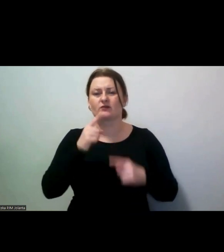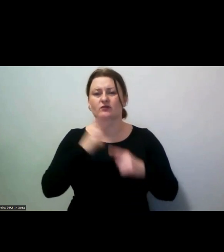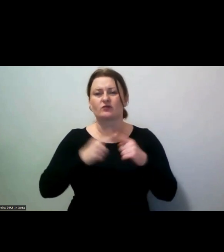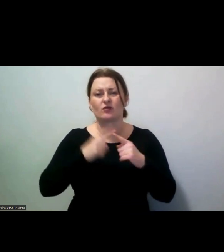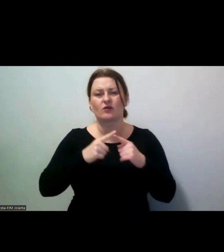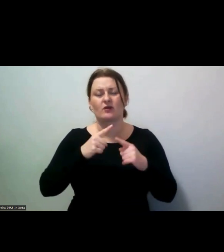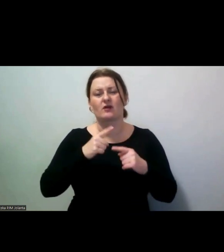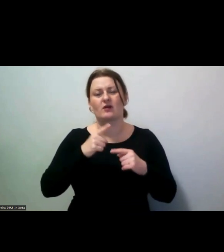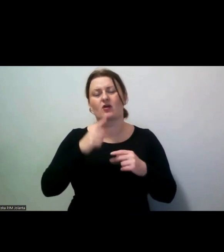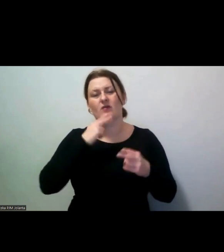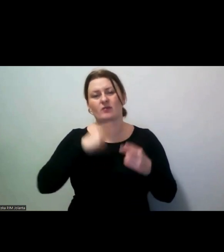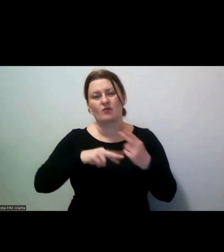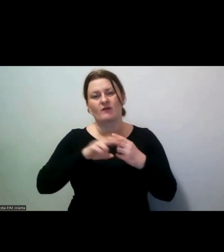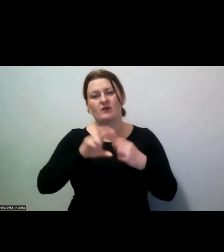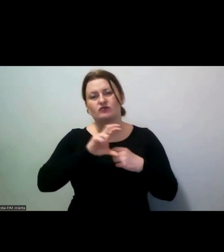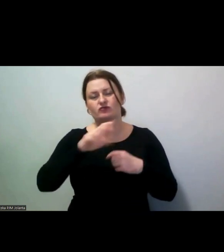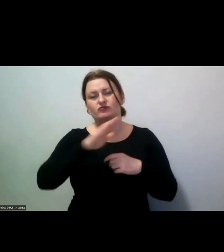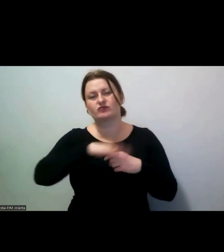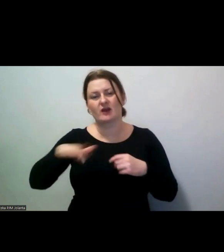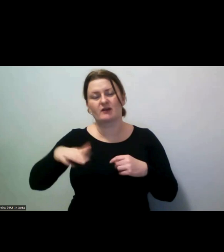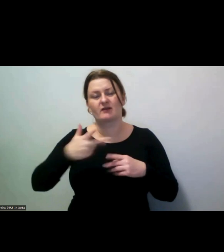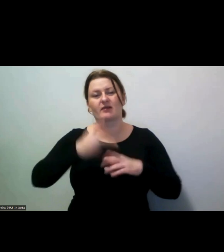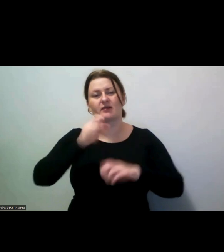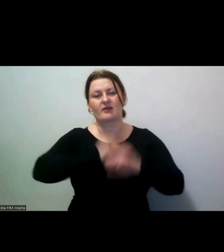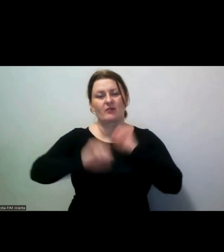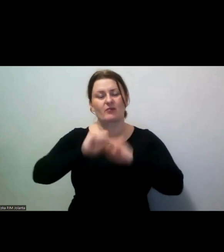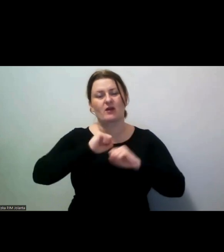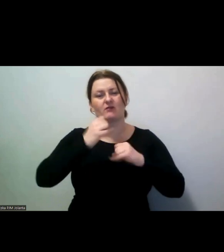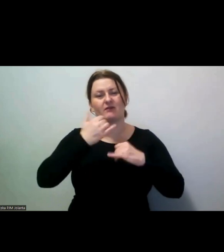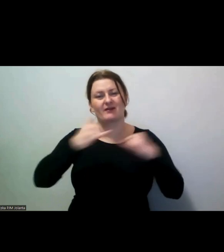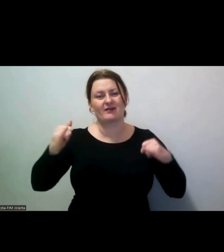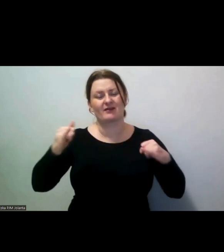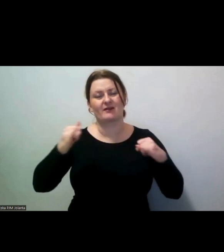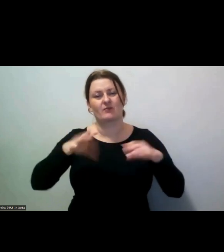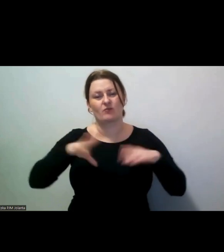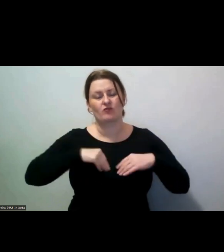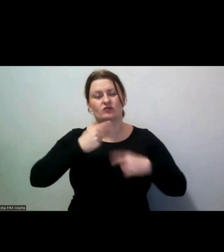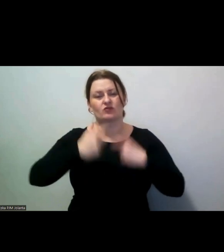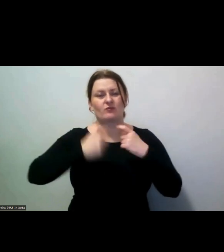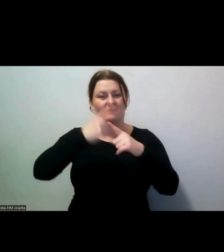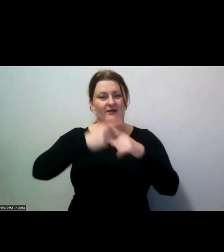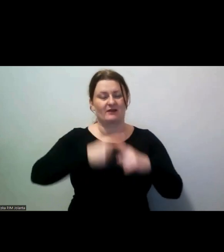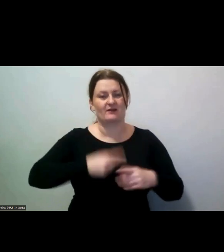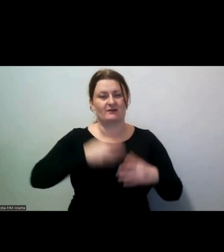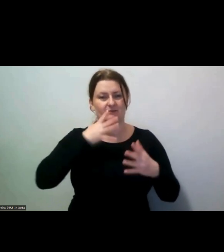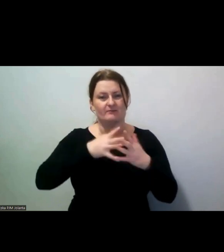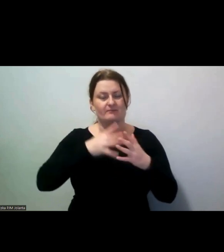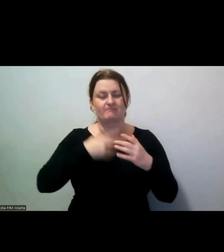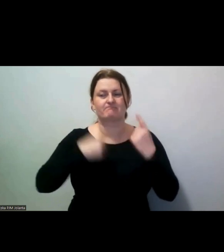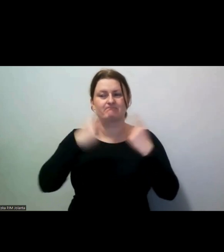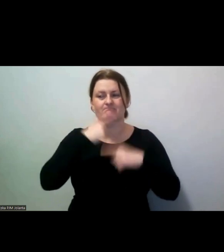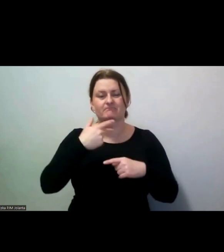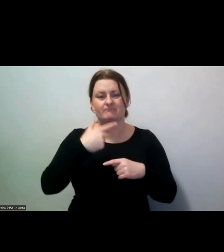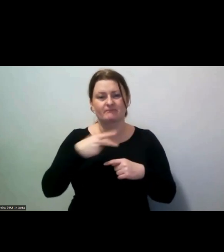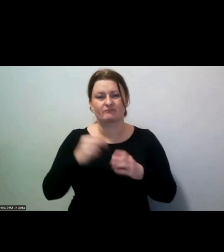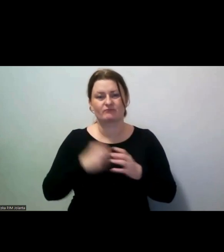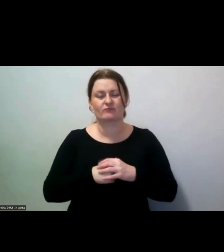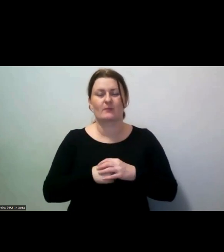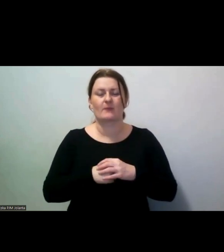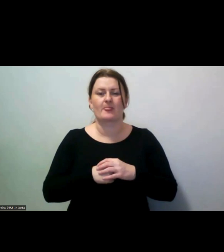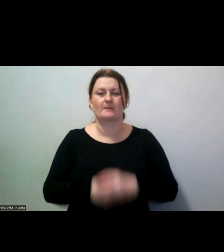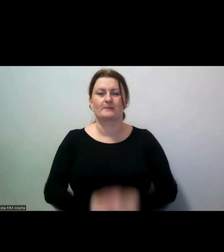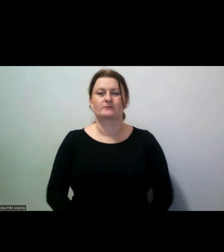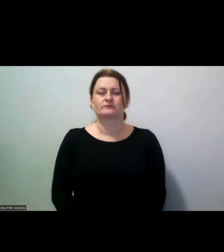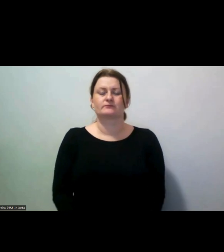na to pytanie, czy dzieci ze sprzężoną niepełnosprawnością mogą zostać zbadane testem, prawda? Myślę, że nie. To bardzo